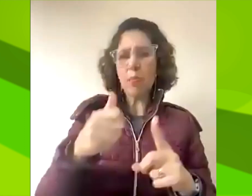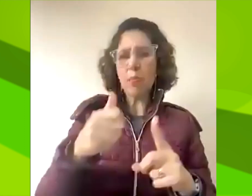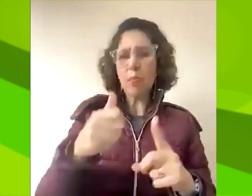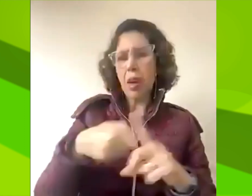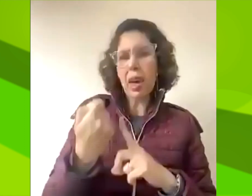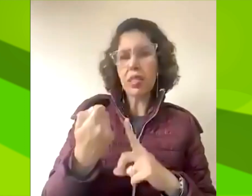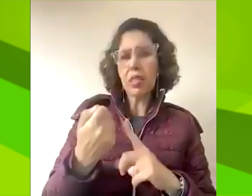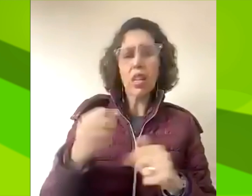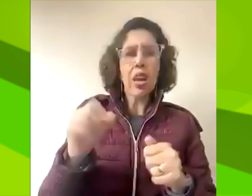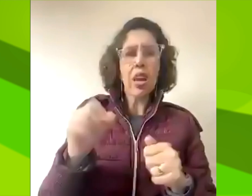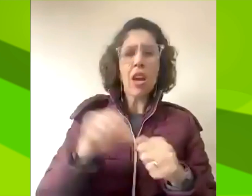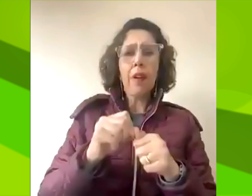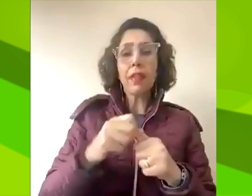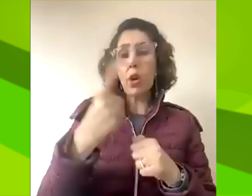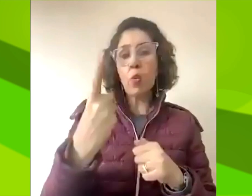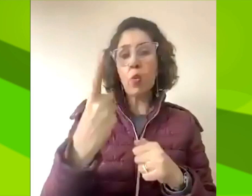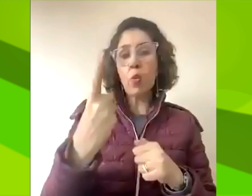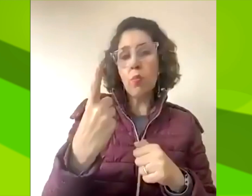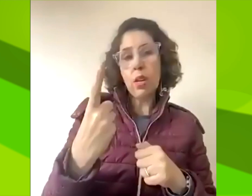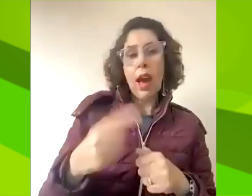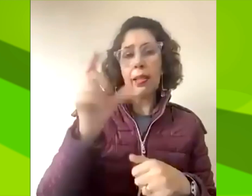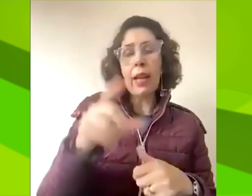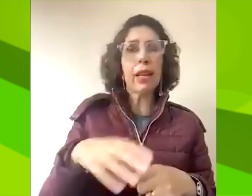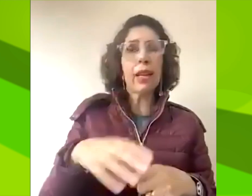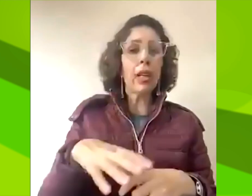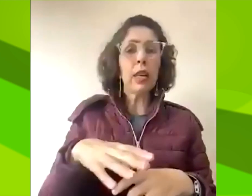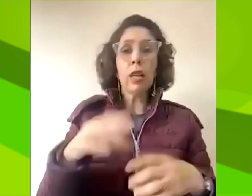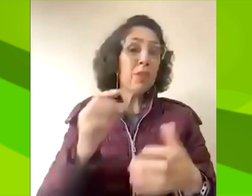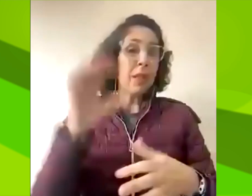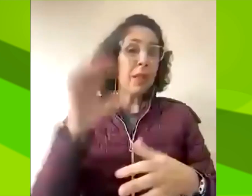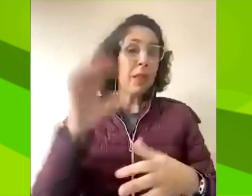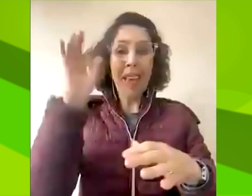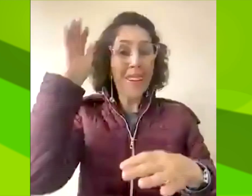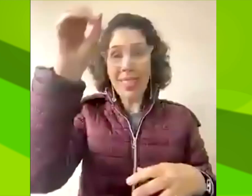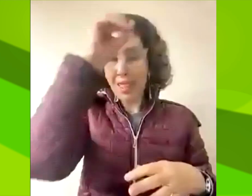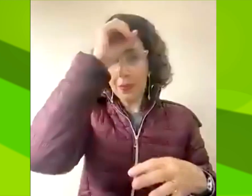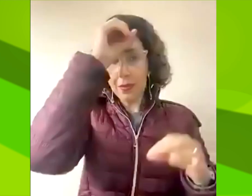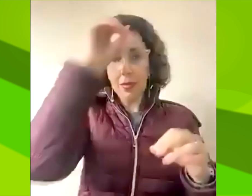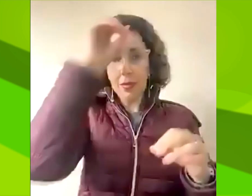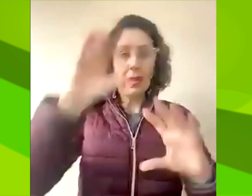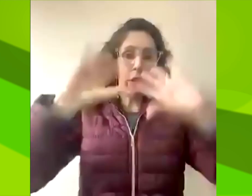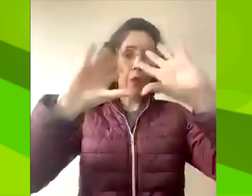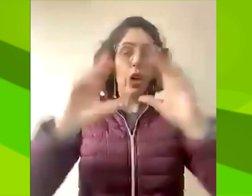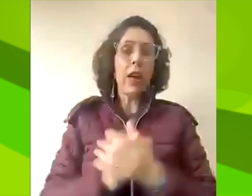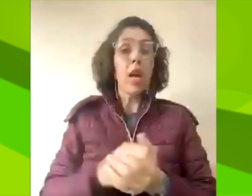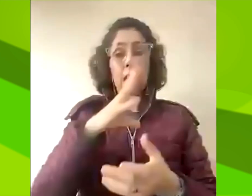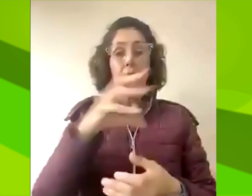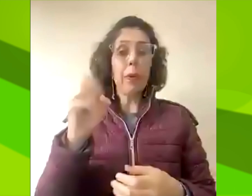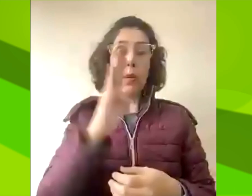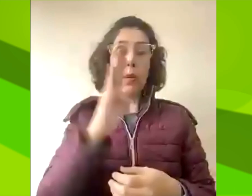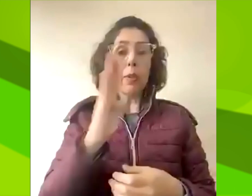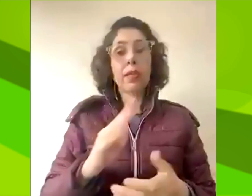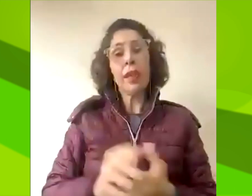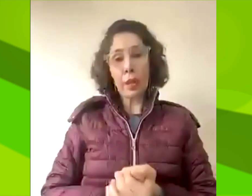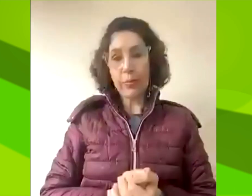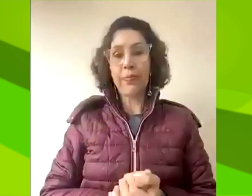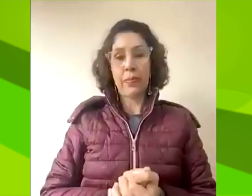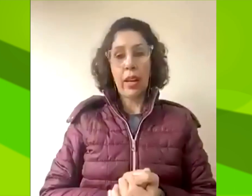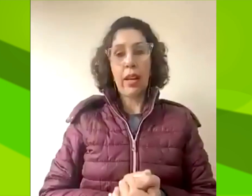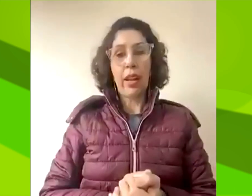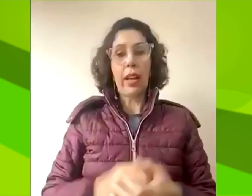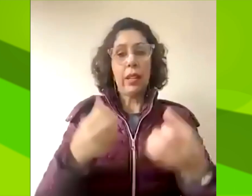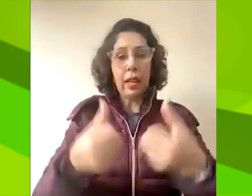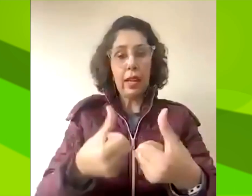meses, fazer um atleta que não sabia nada de vôlei, campeão brasileiro,